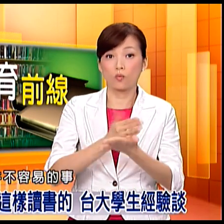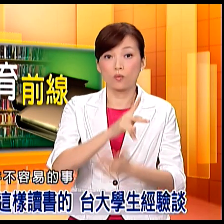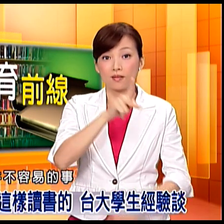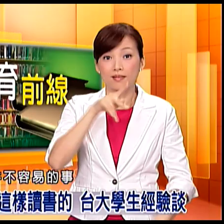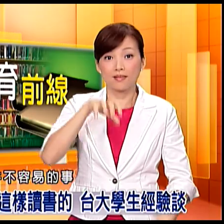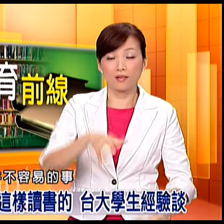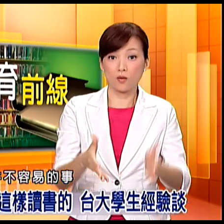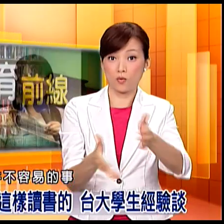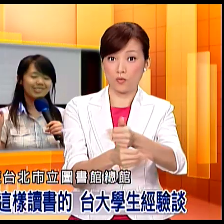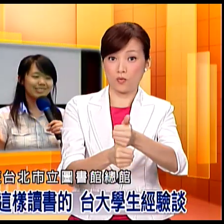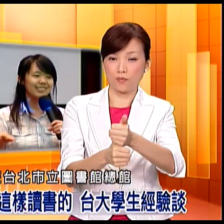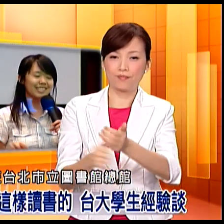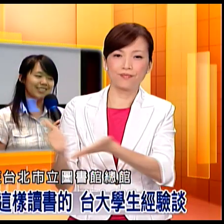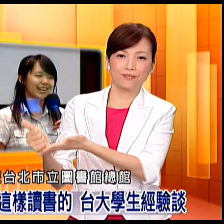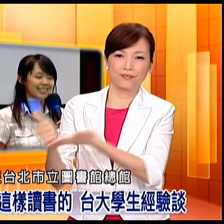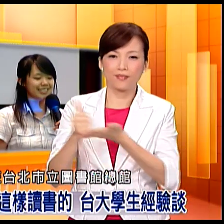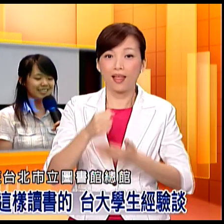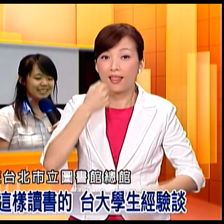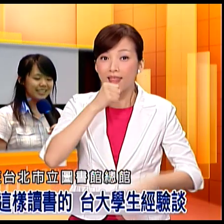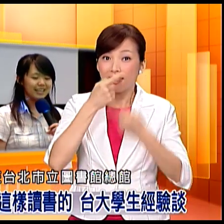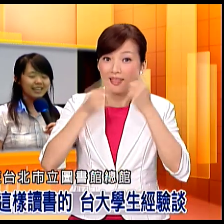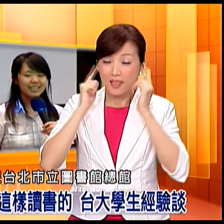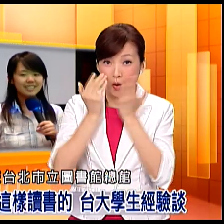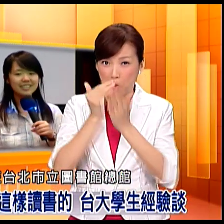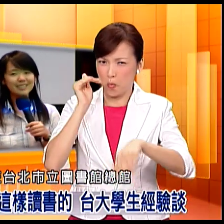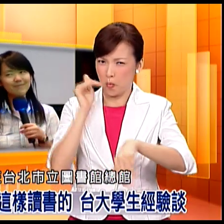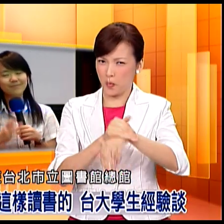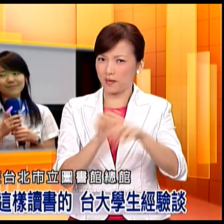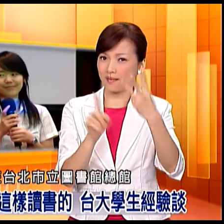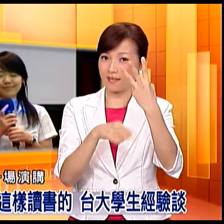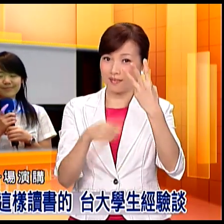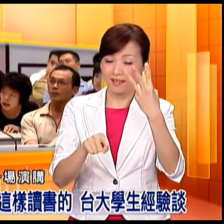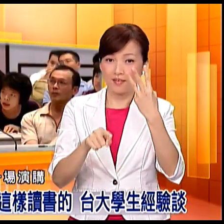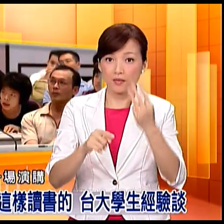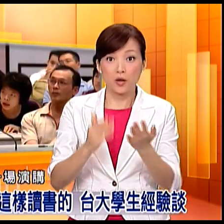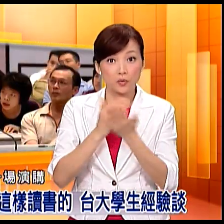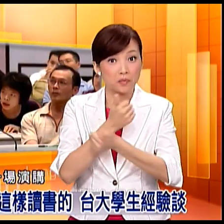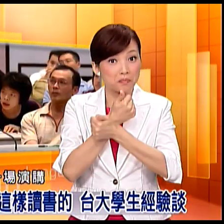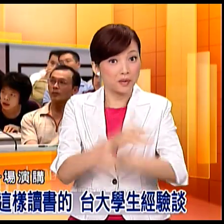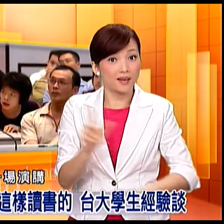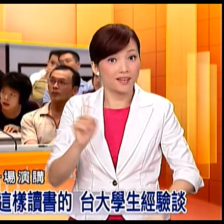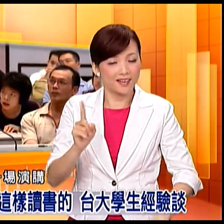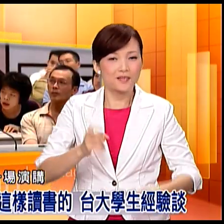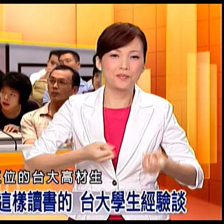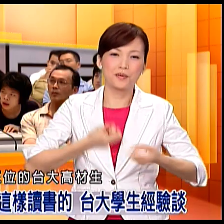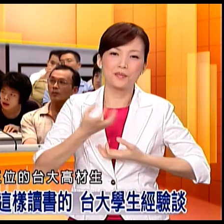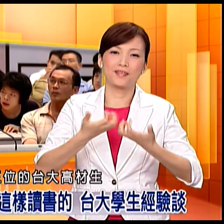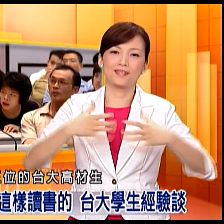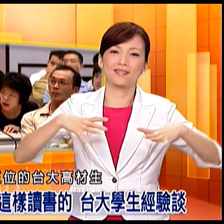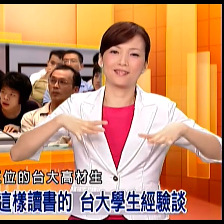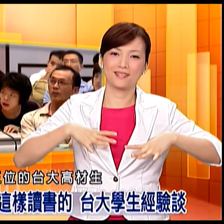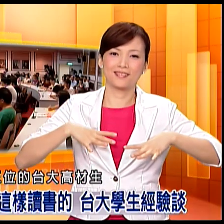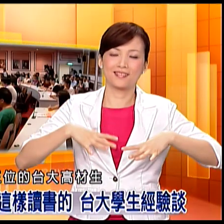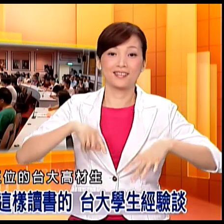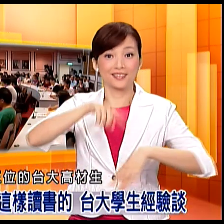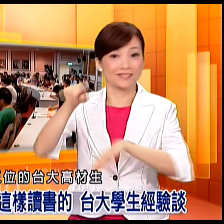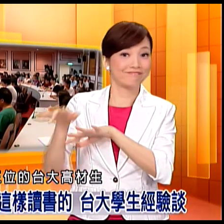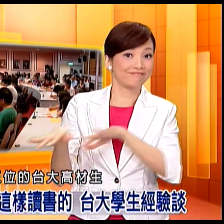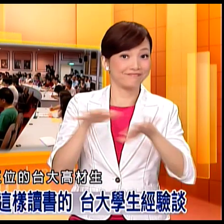事。昨天在台北市立图书馆总馆就有一场演讲，找来三位台大的高材生分